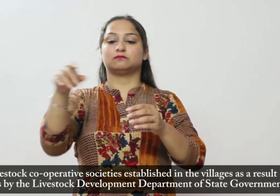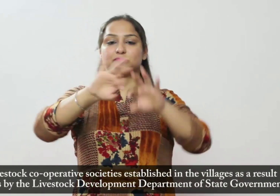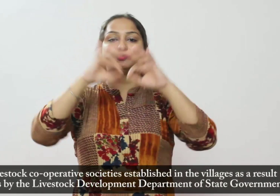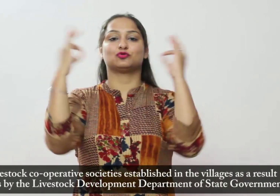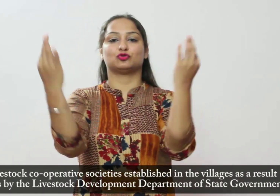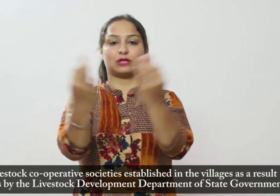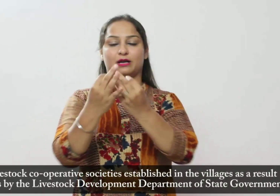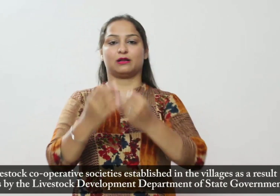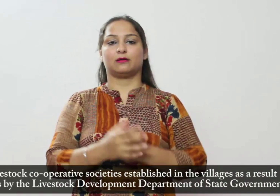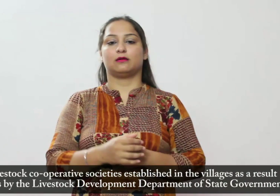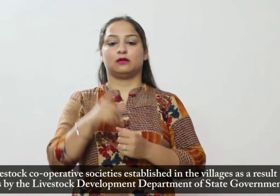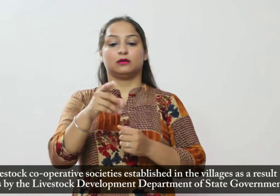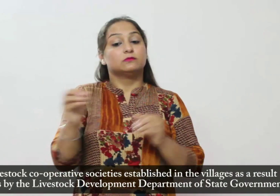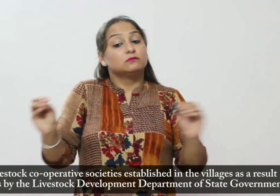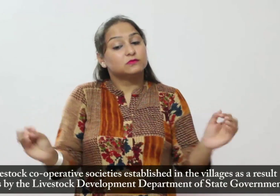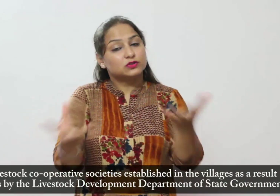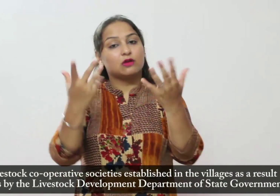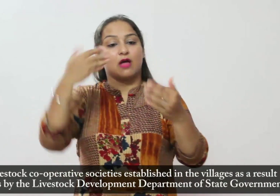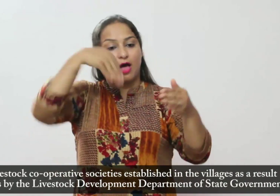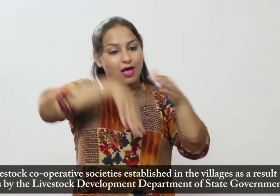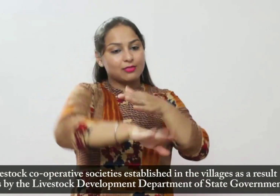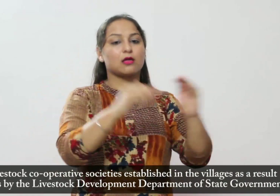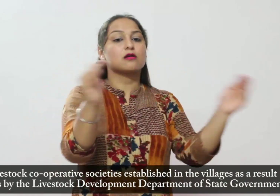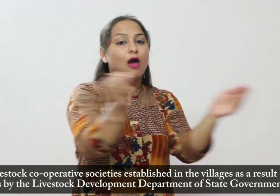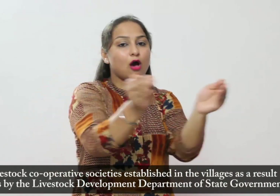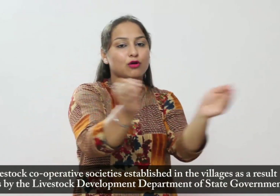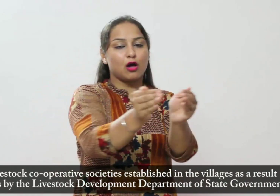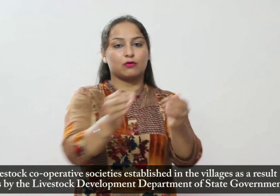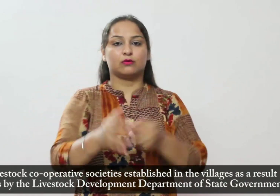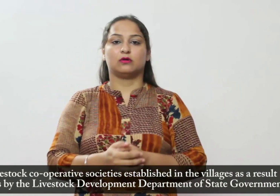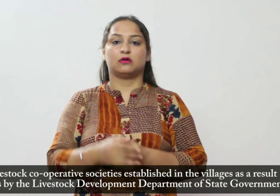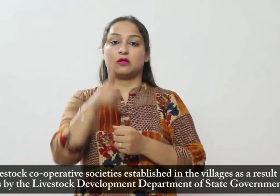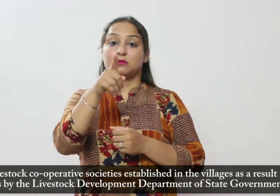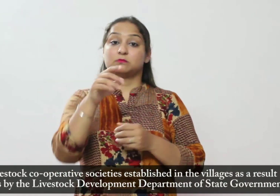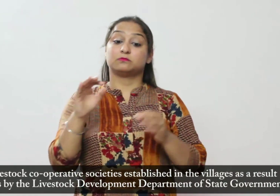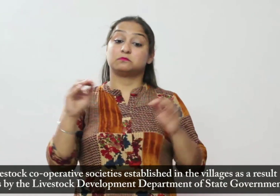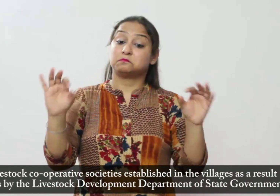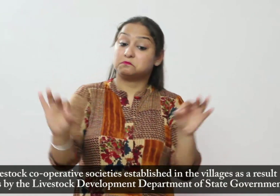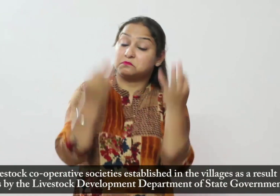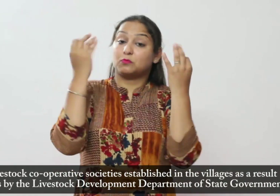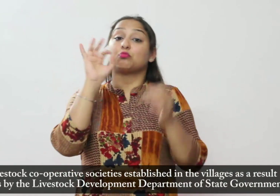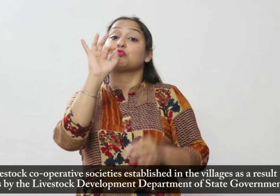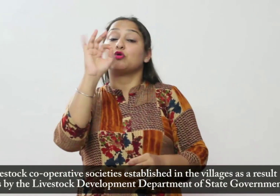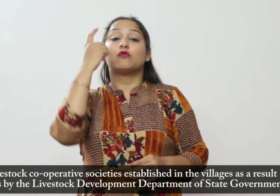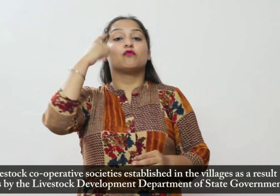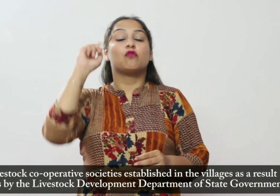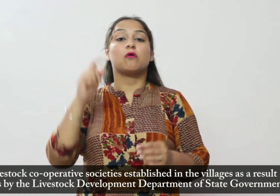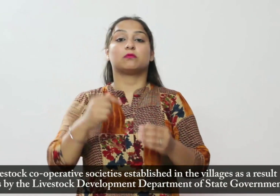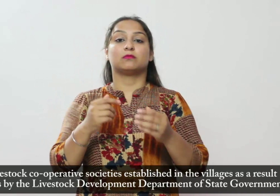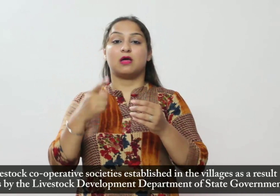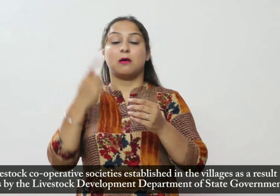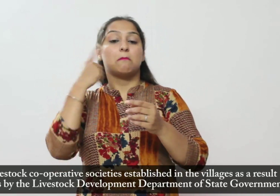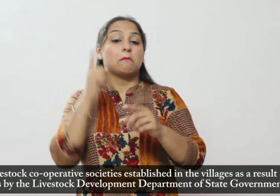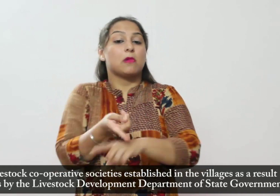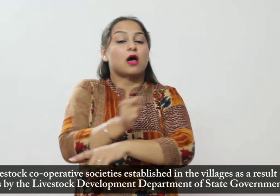राज्य सरकार के पशुधन विकास विभाग के प्रयासों से परिणाम स्वरूप गांव में स्थापित पशुधन